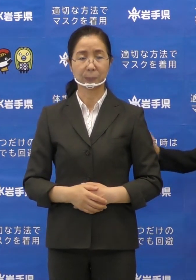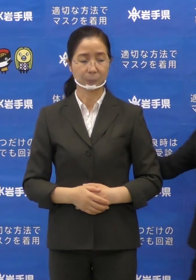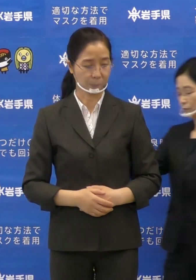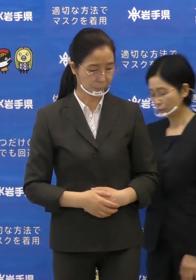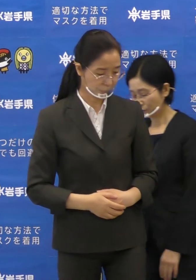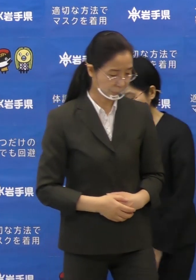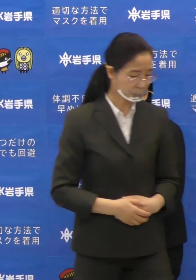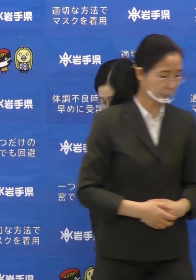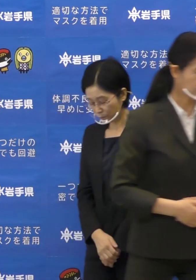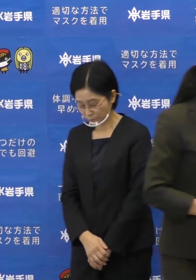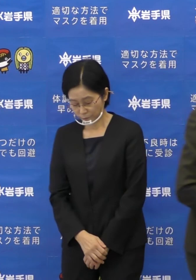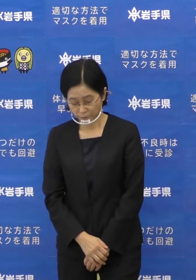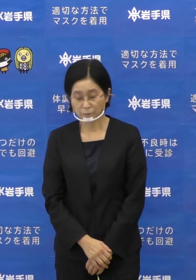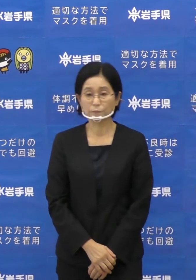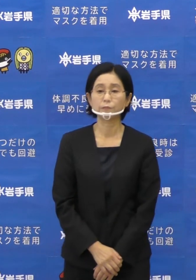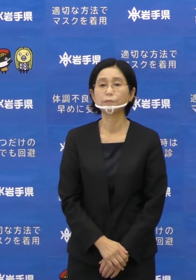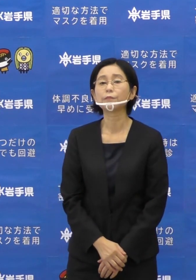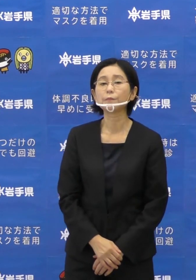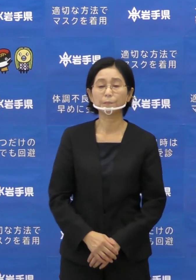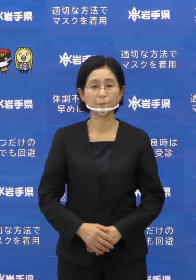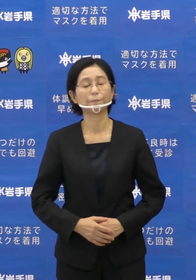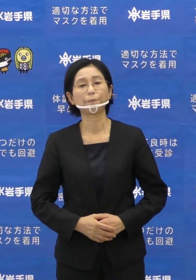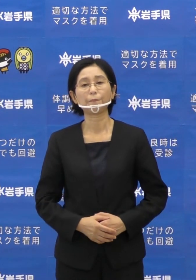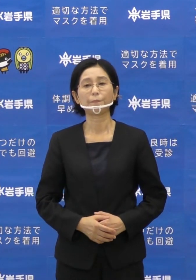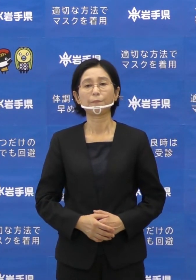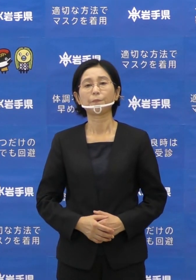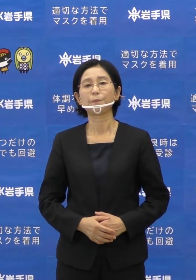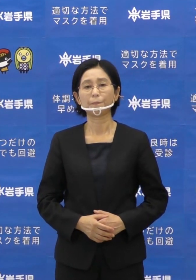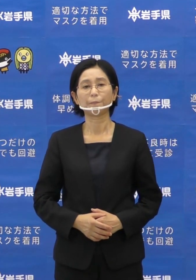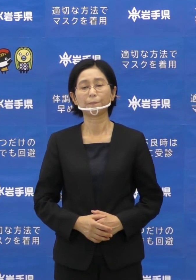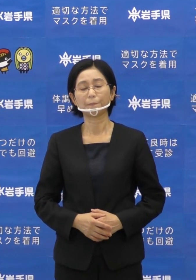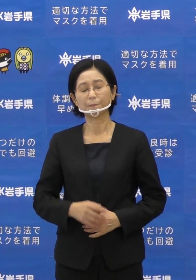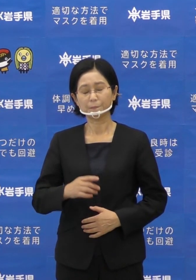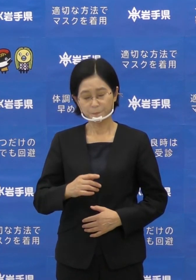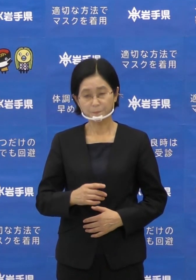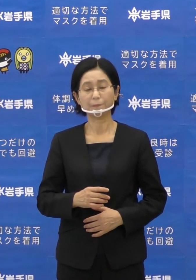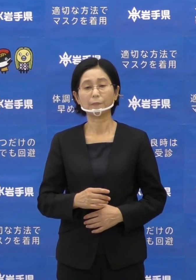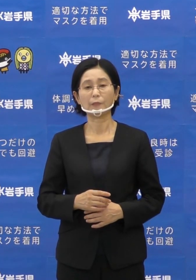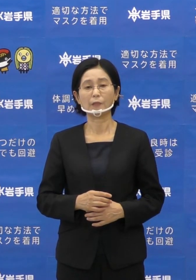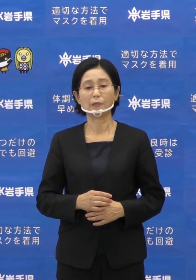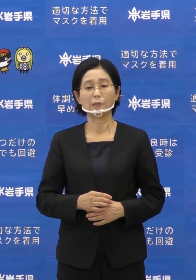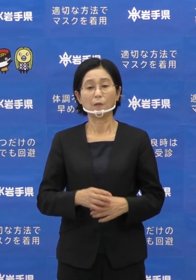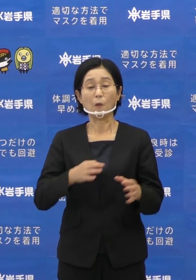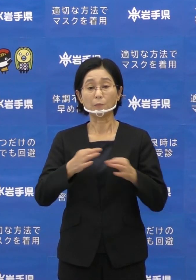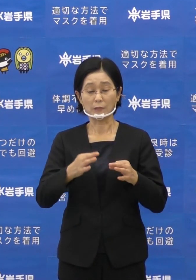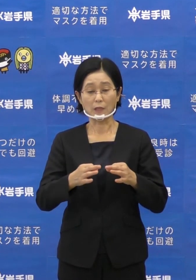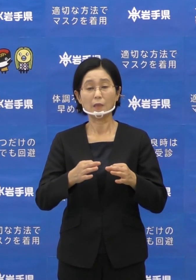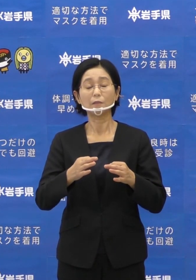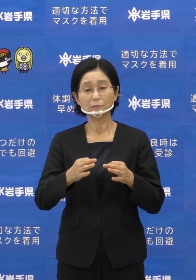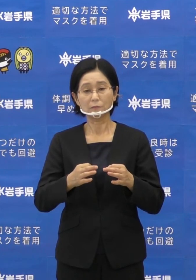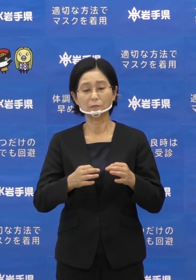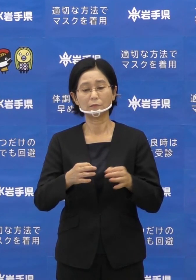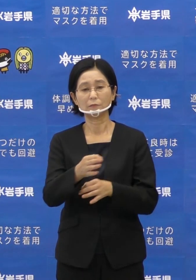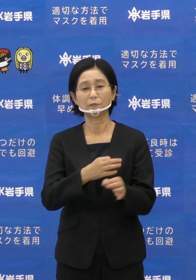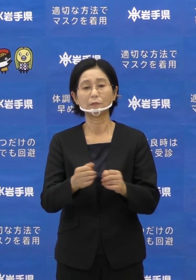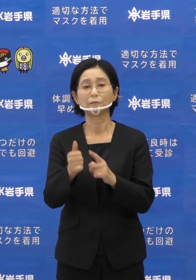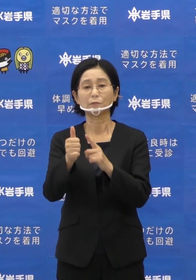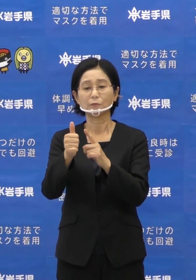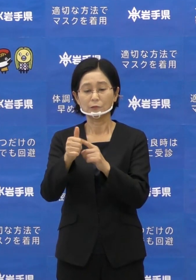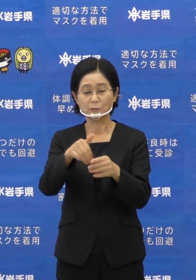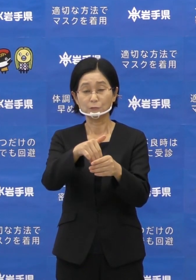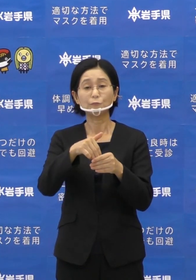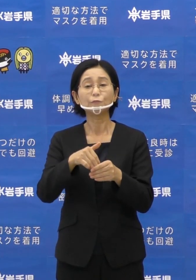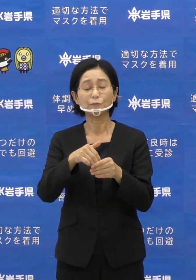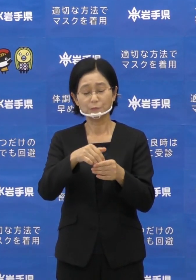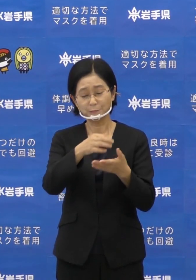ですね、その場合やはり収入が減る事業者の皆さんへのこの補償をちゃんとやるっていうことを、県も